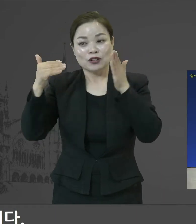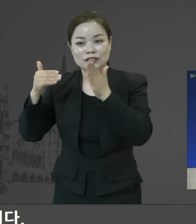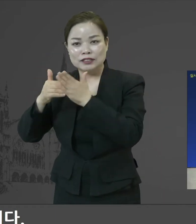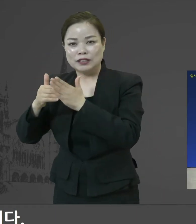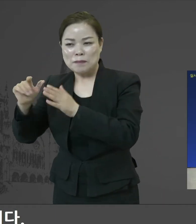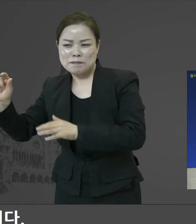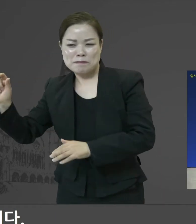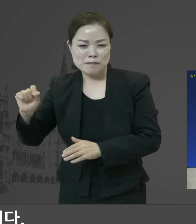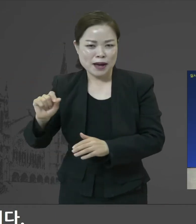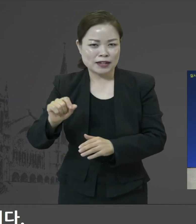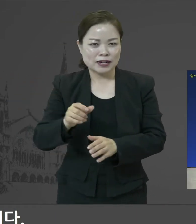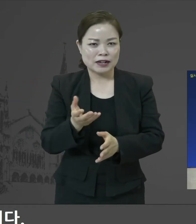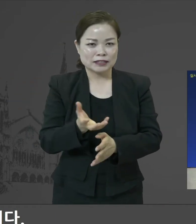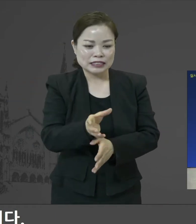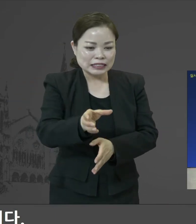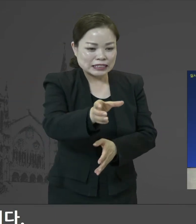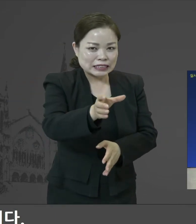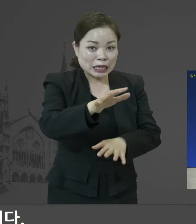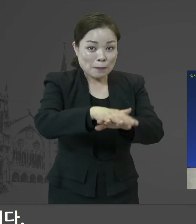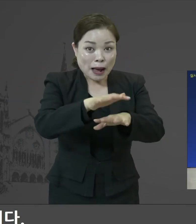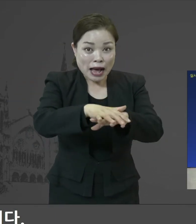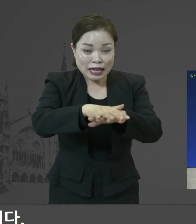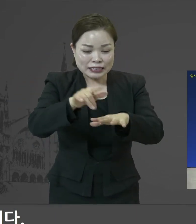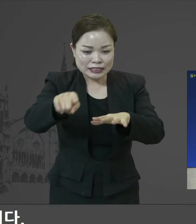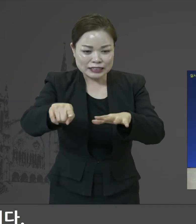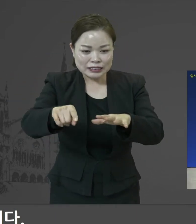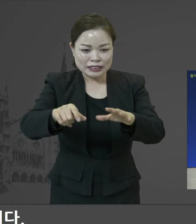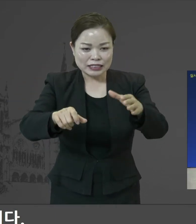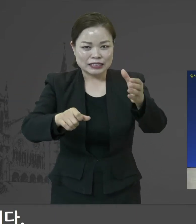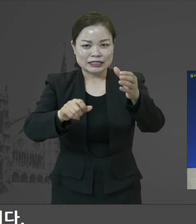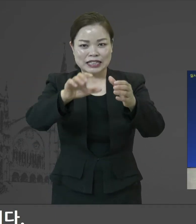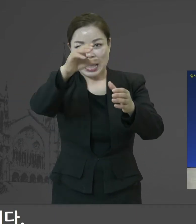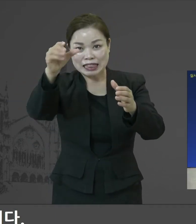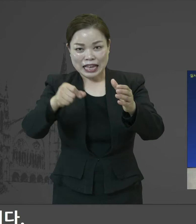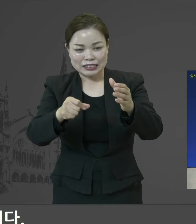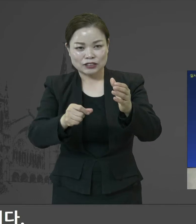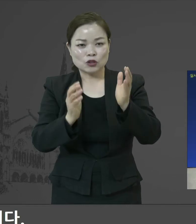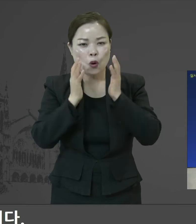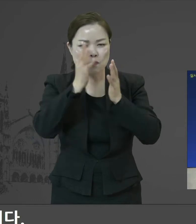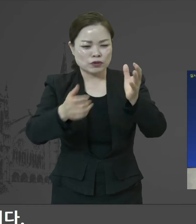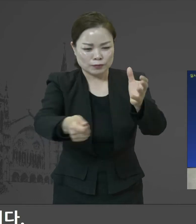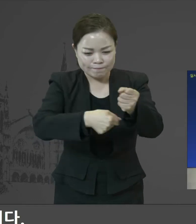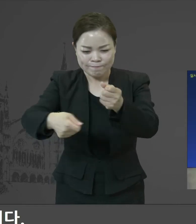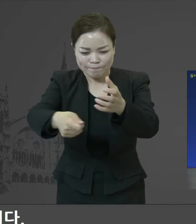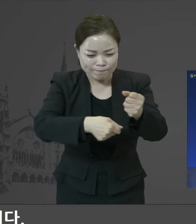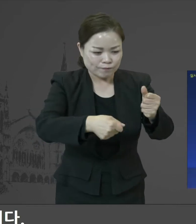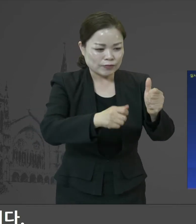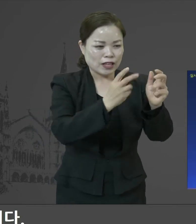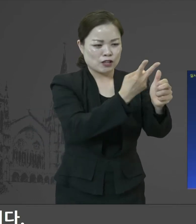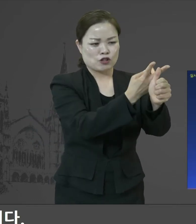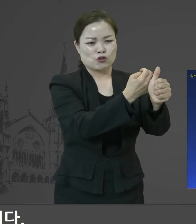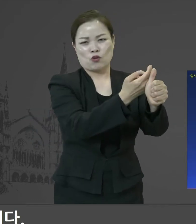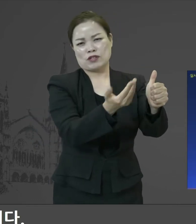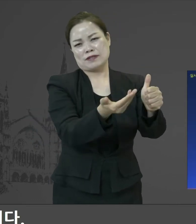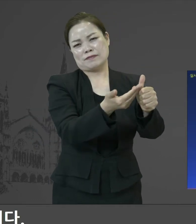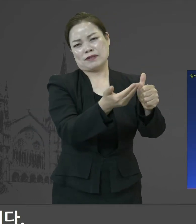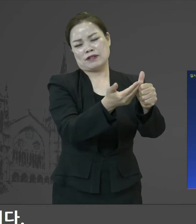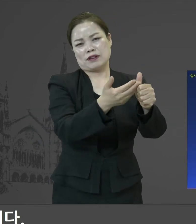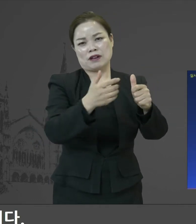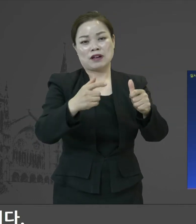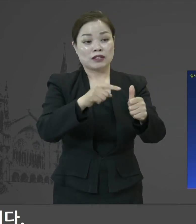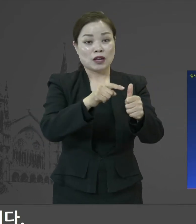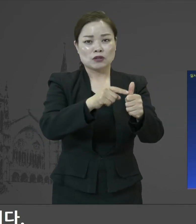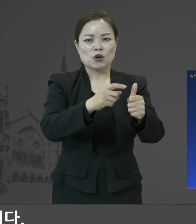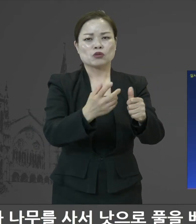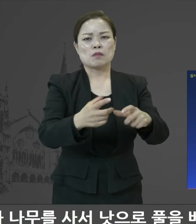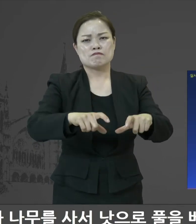마치면 논두렁이나 들판에 가서 낫으로 풀을 베어서 매일마다 먹였습니다. 토끼는 번식력이 아주